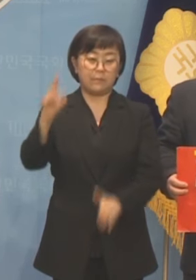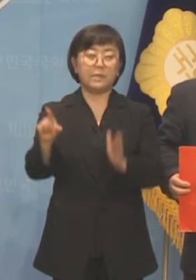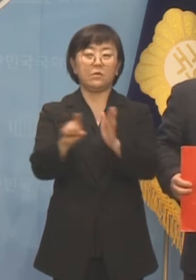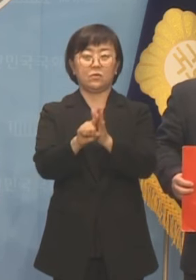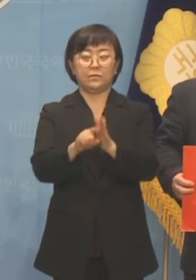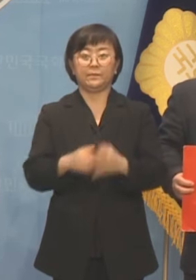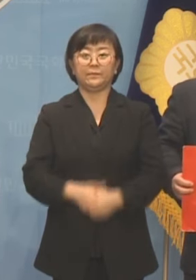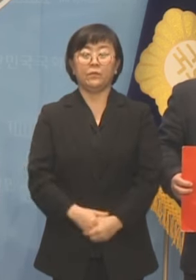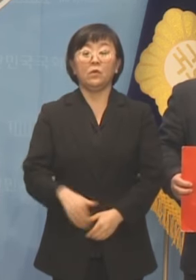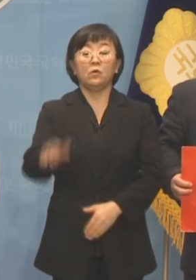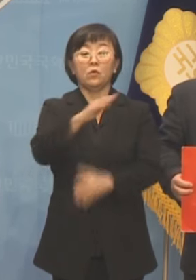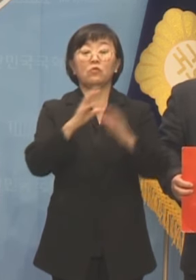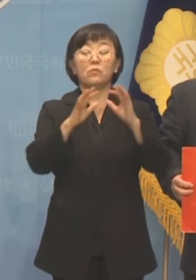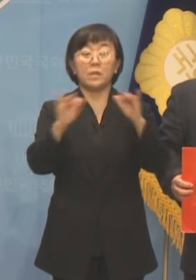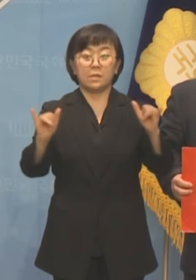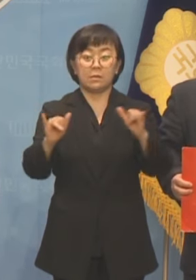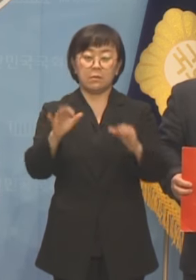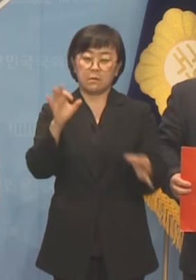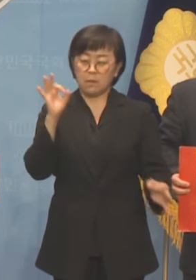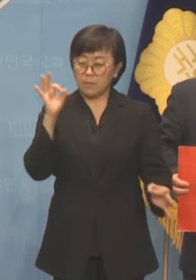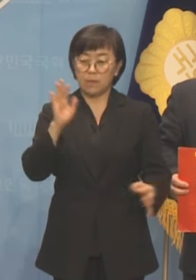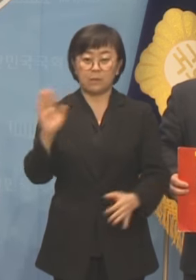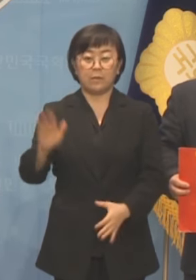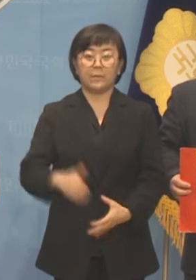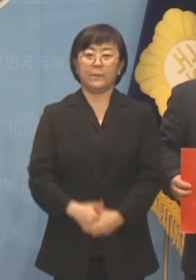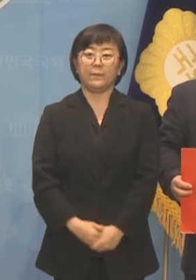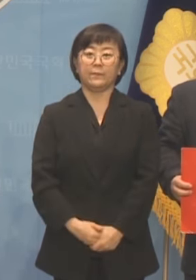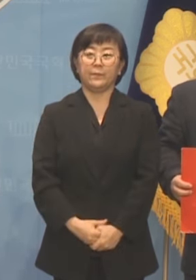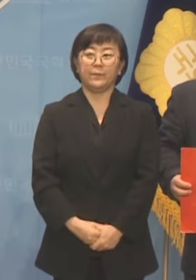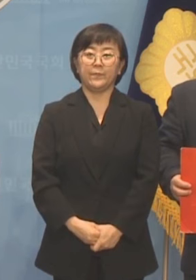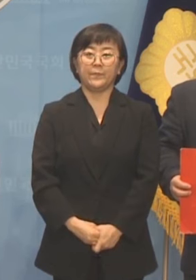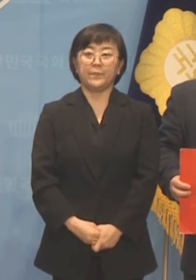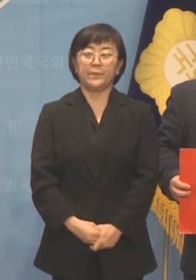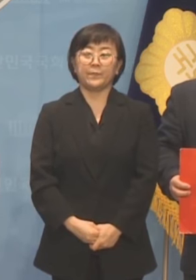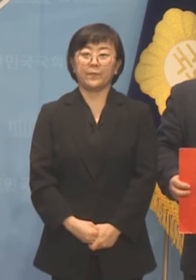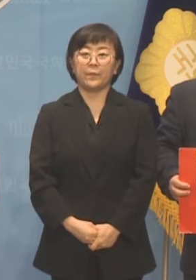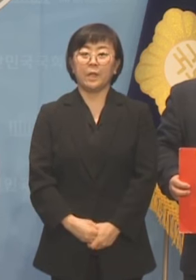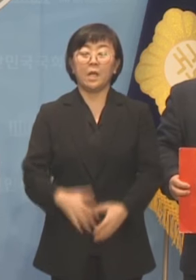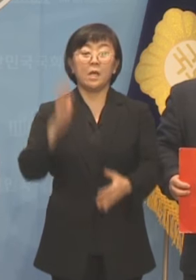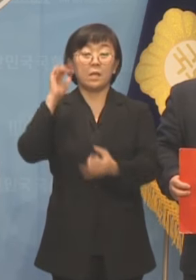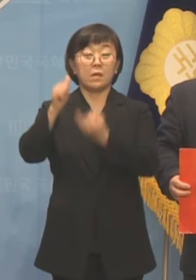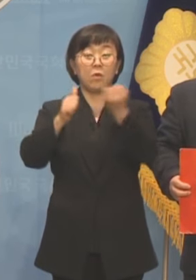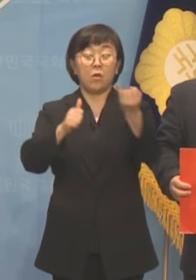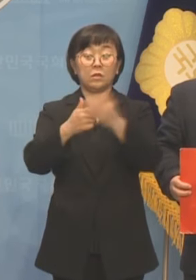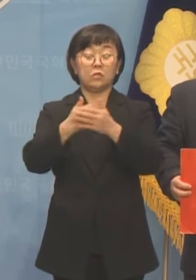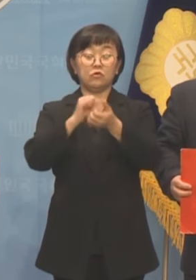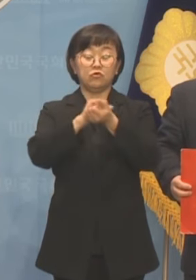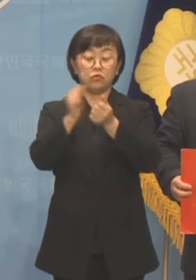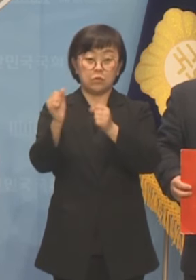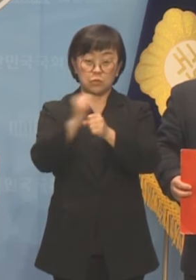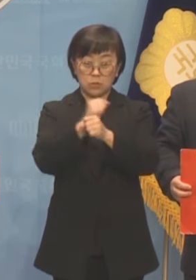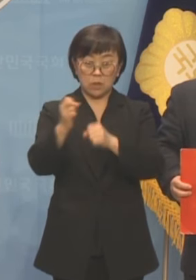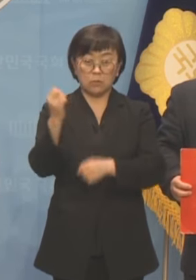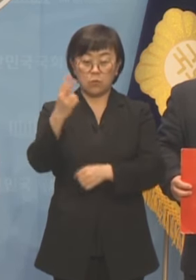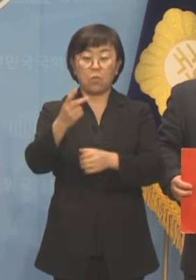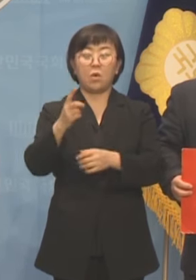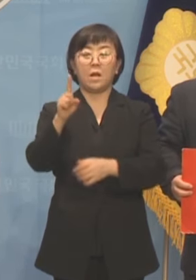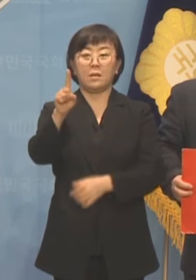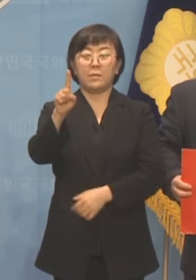의심치 않습니다 우리 국민께서 가만히 있지 않을 것이기 때문입니다 김건희 주가 조작에이어서